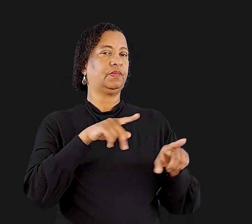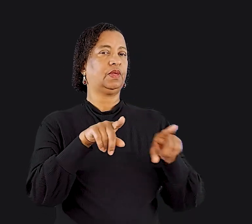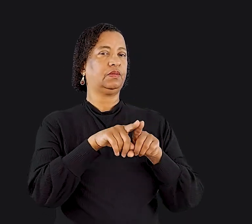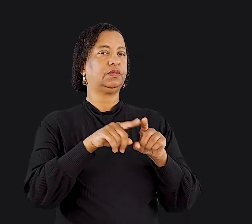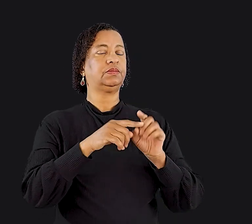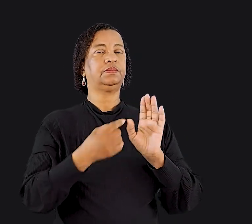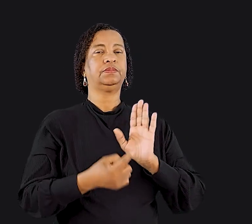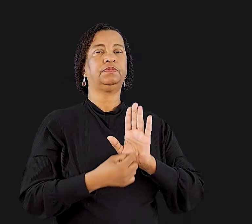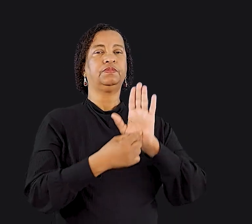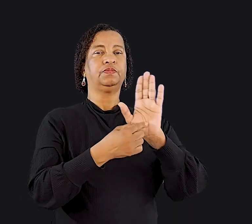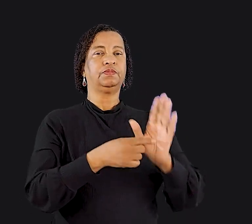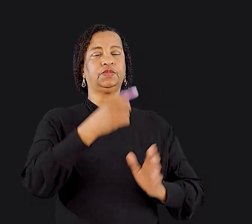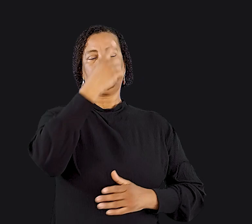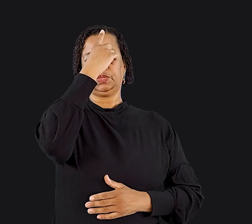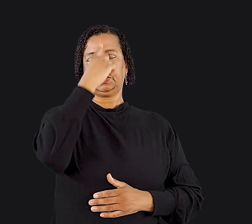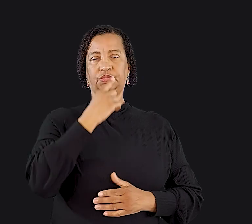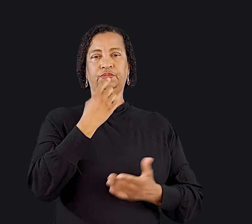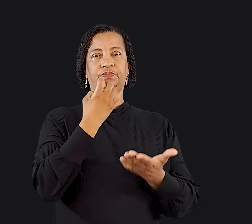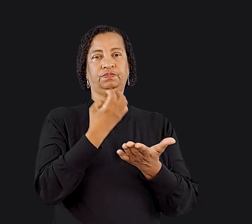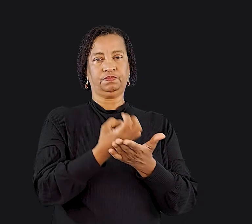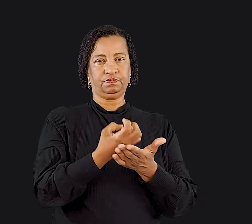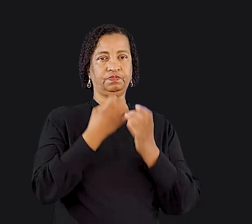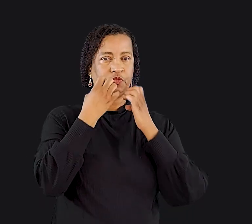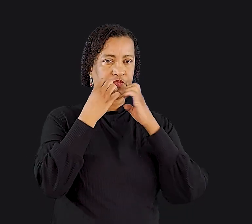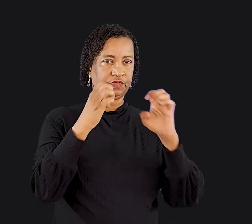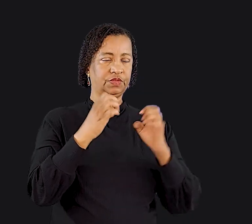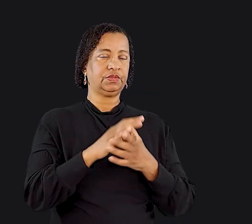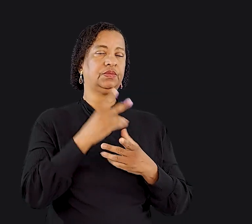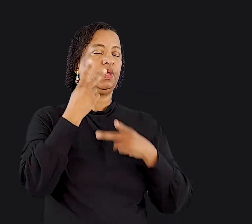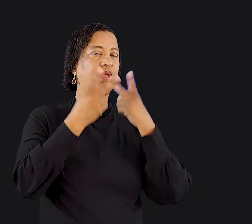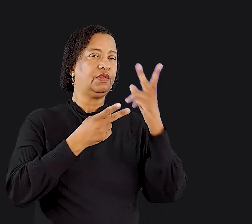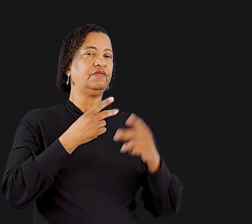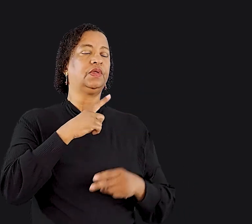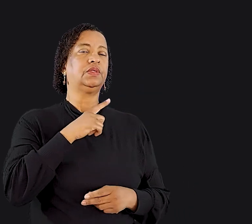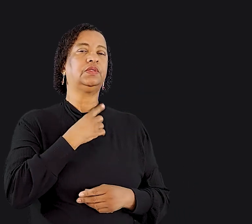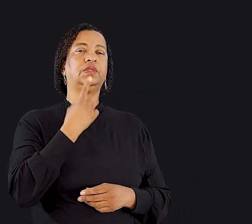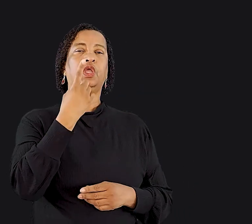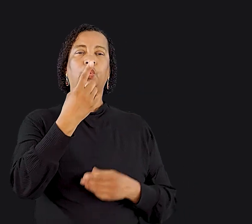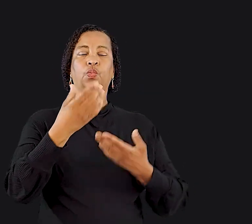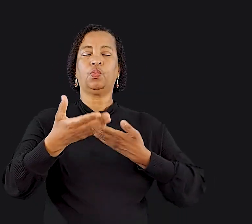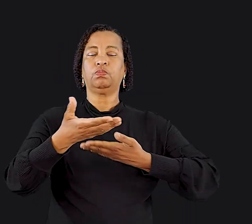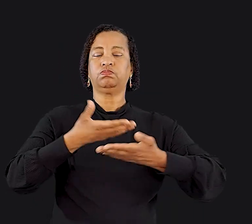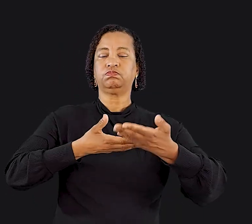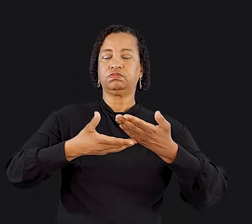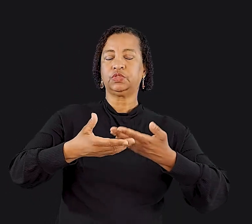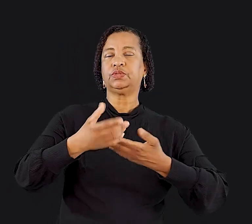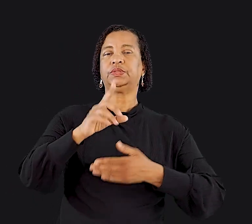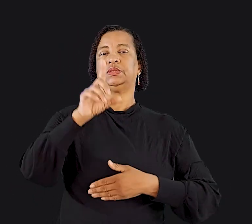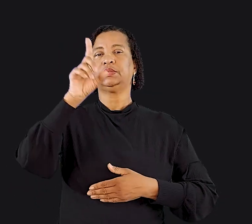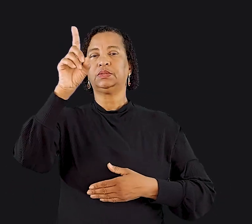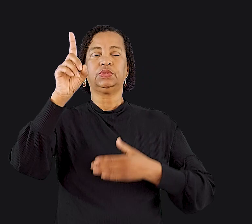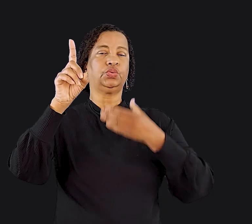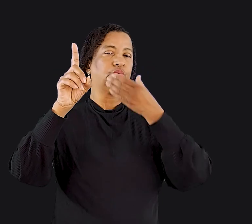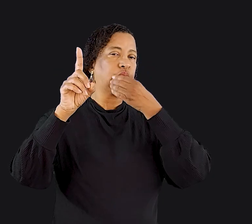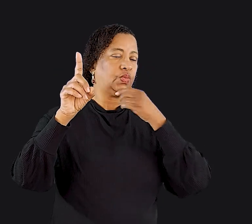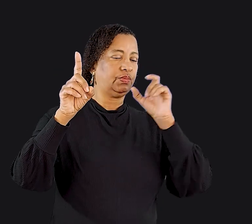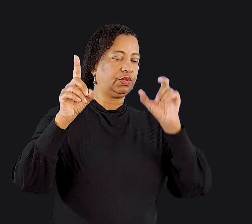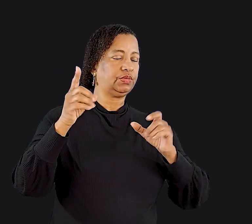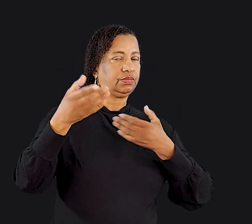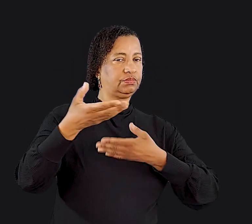também apresenta um perfil do Evangelho. Ele afirma que há apenas um mediador entre Deus e o homem. Nestes